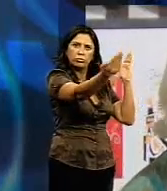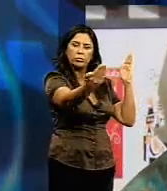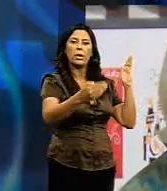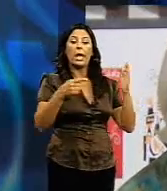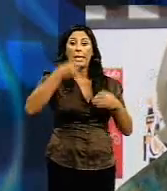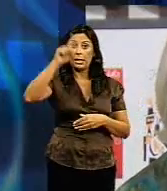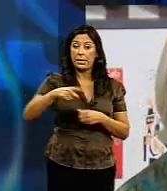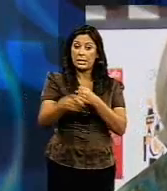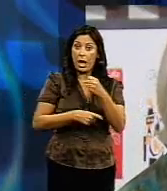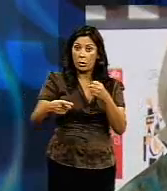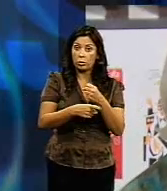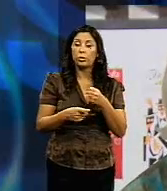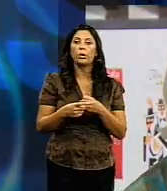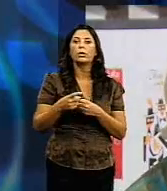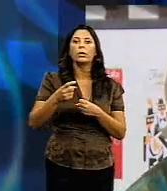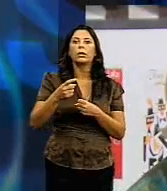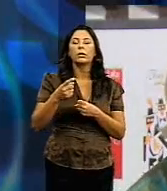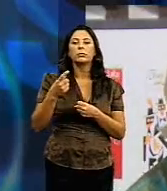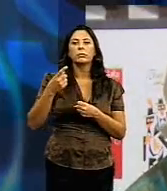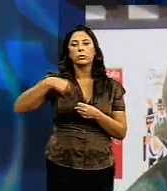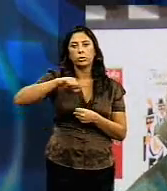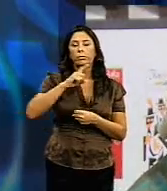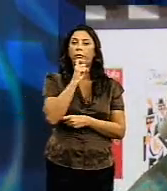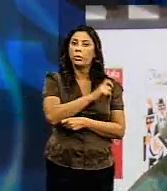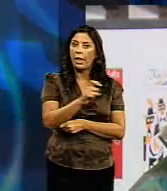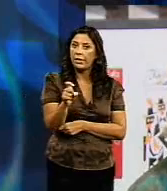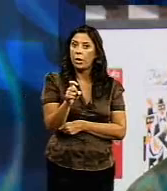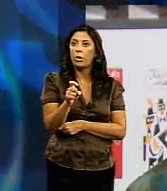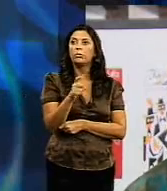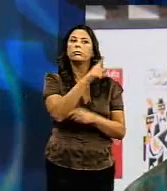este mes de agosto, desde la fundación, pues se